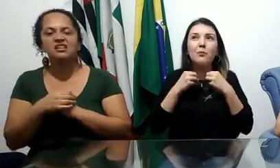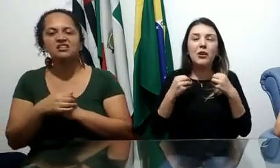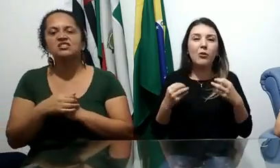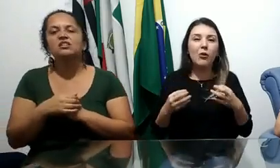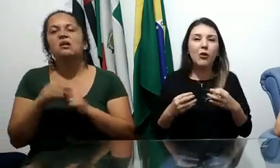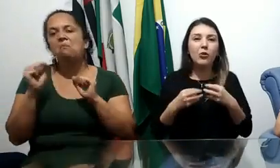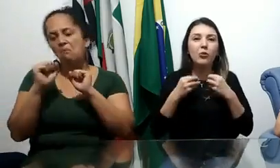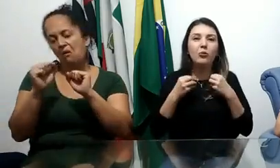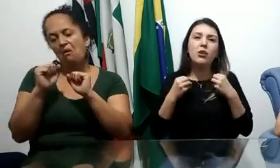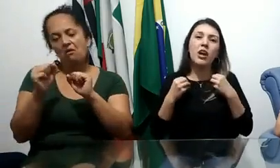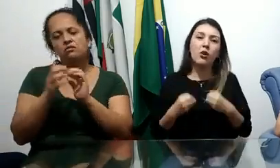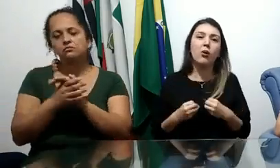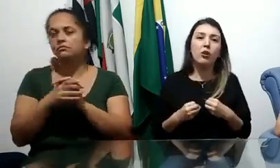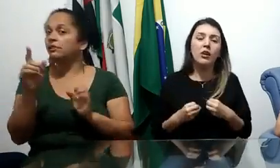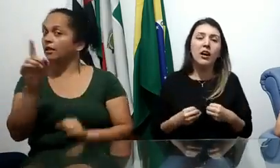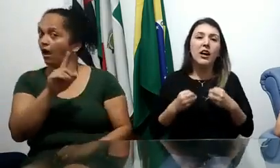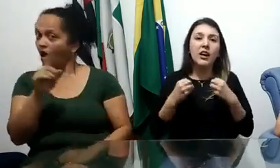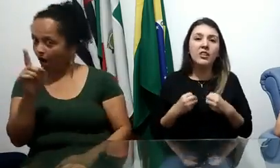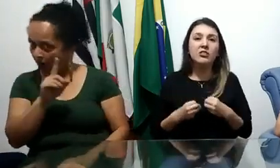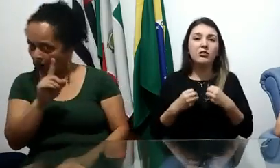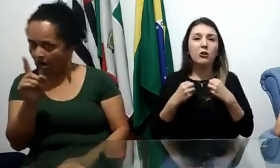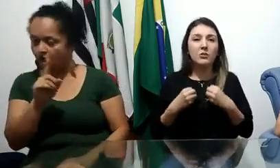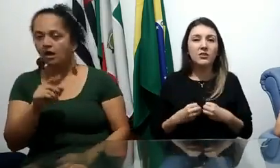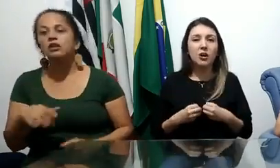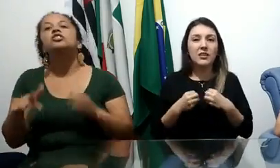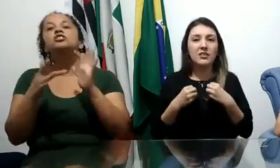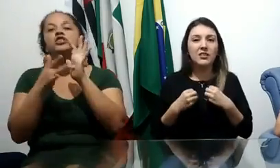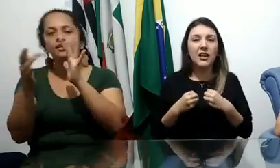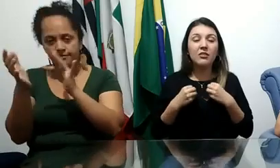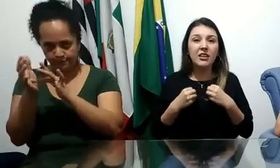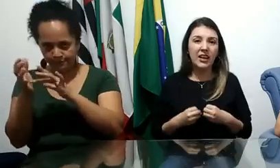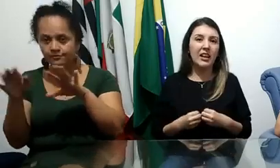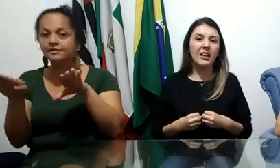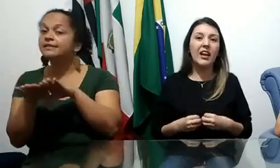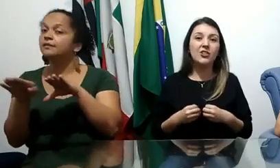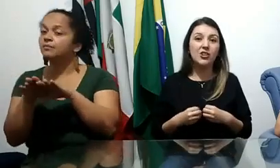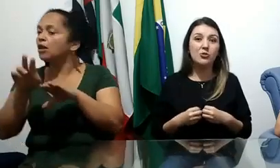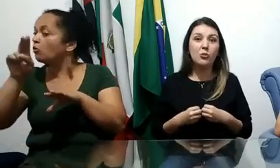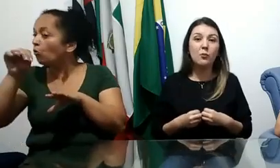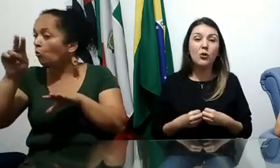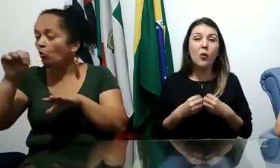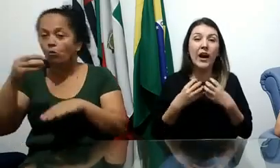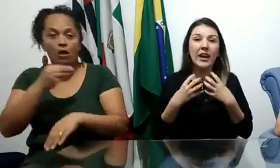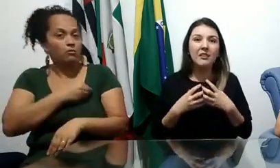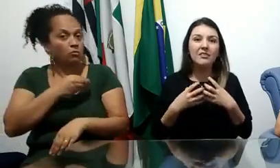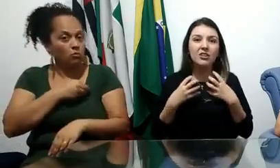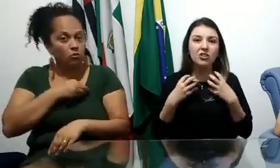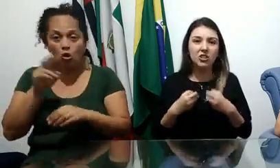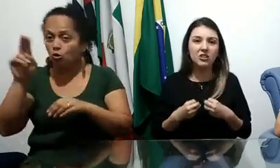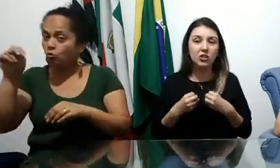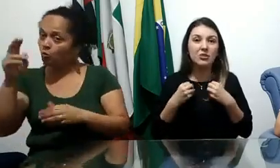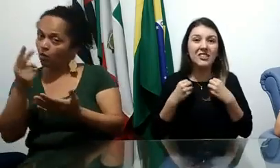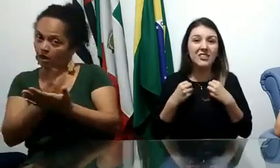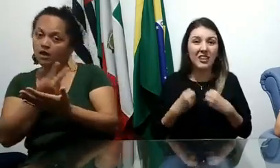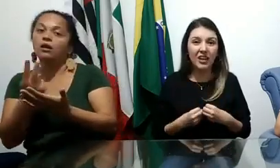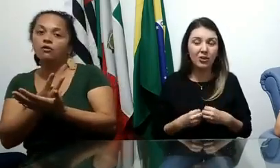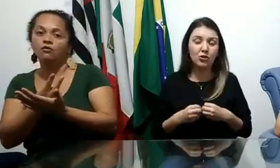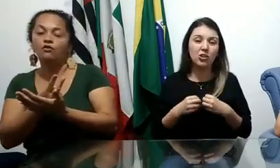nunca pecou, nunca errou, antes de começar o ministério dele, ele jejuou por 40 dias